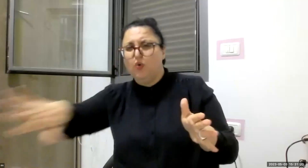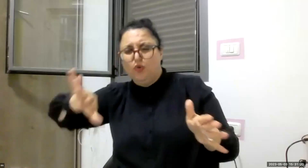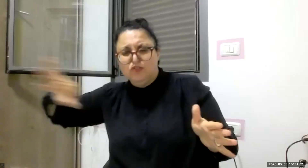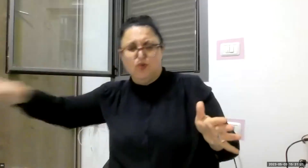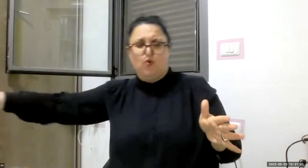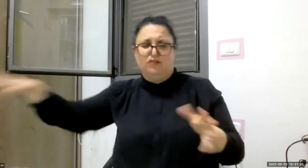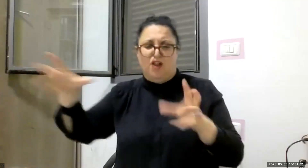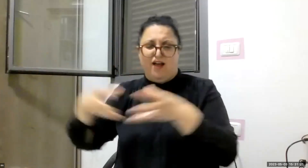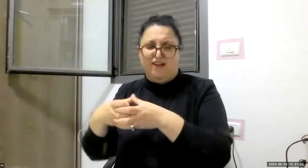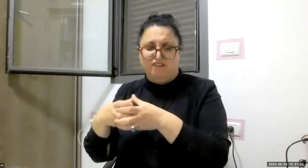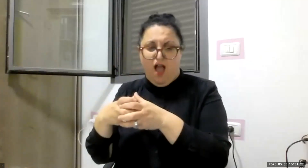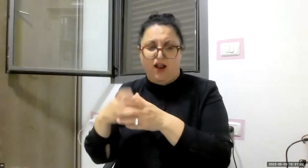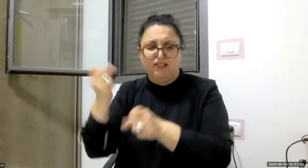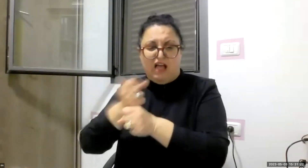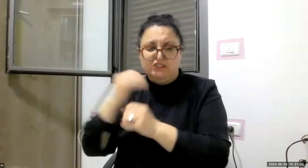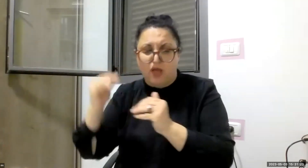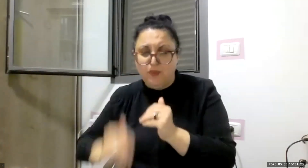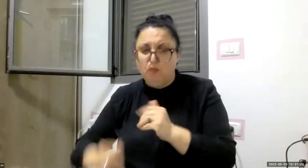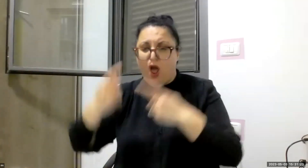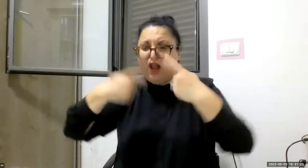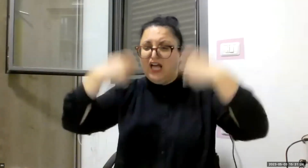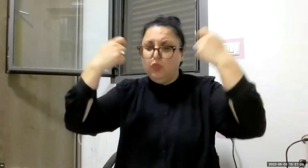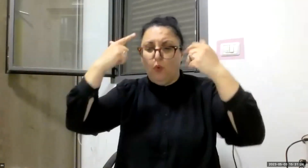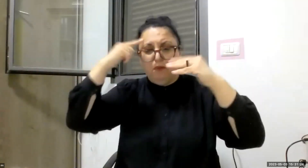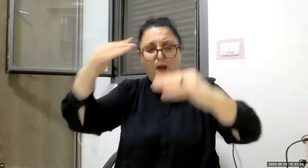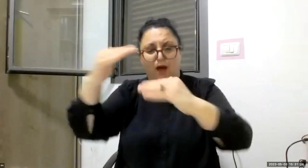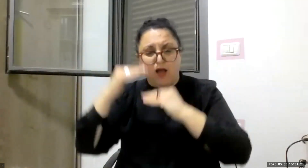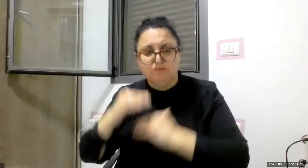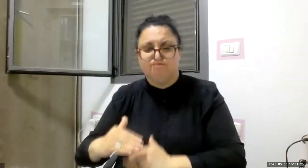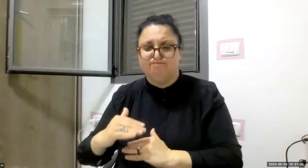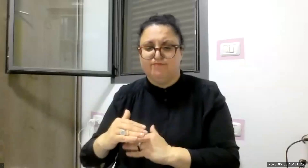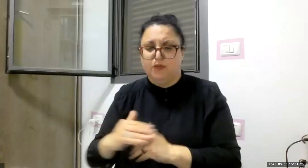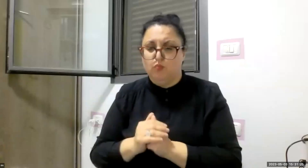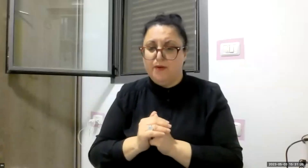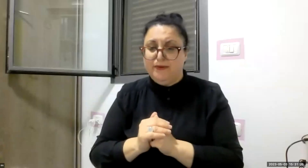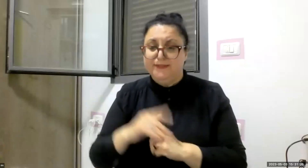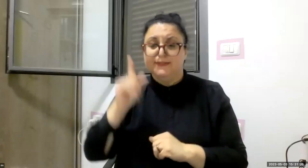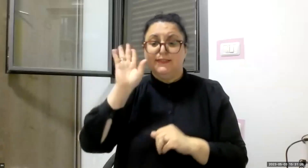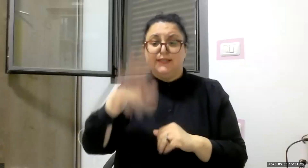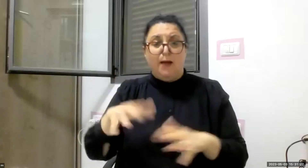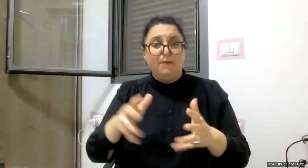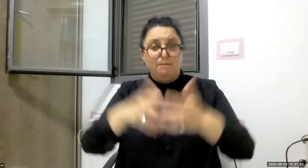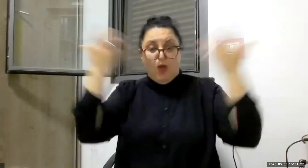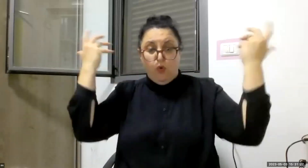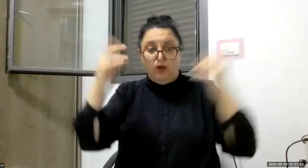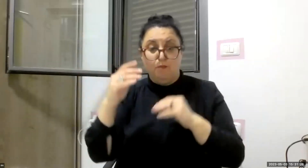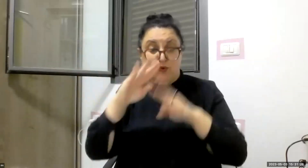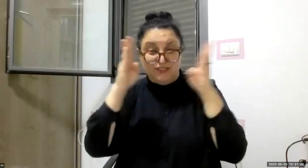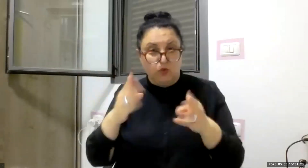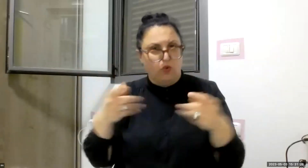לבטל את ההדרה של רוב האנשים לשולי החברה אם זה ברמה של השכלה נמוכה או